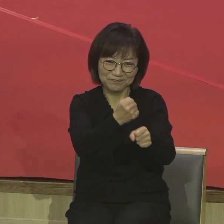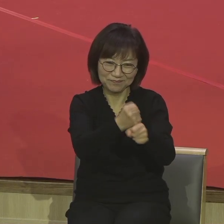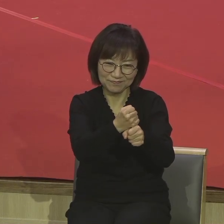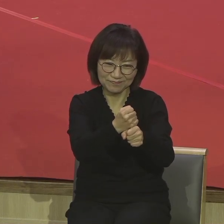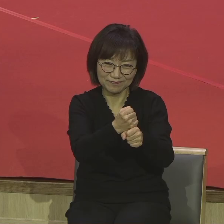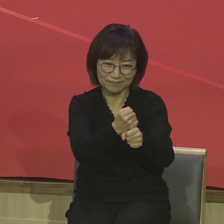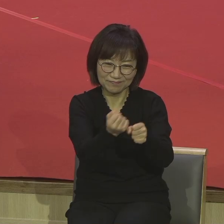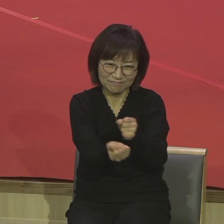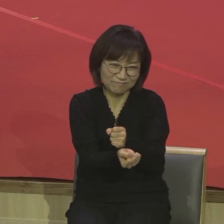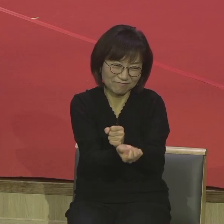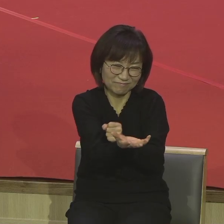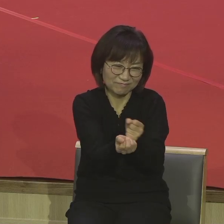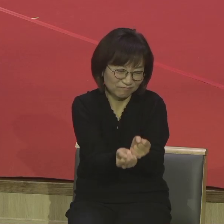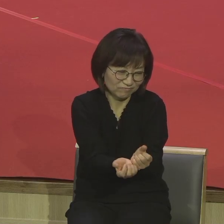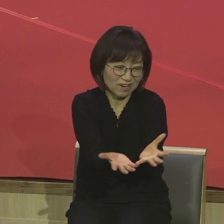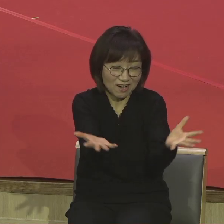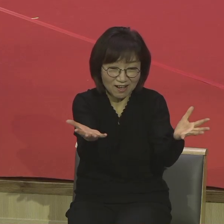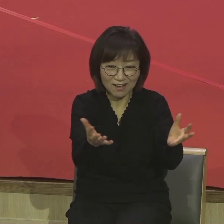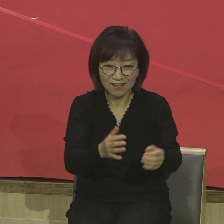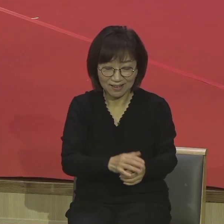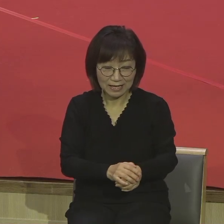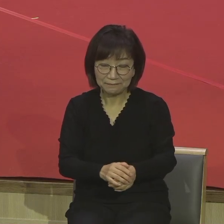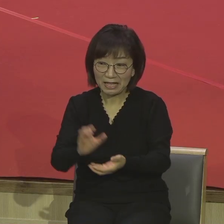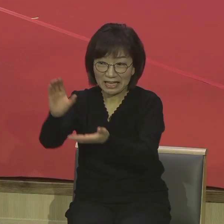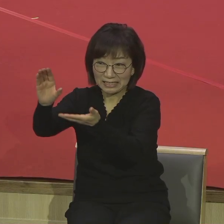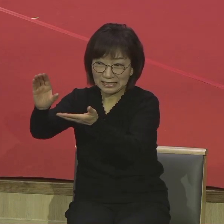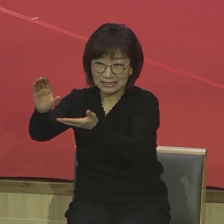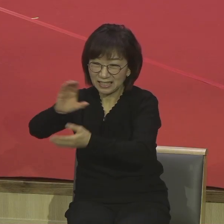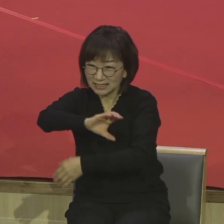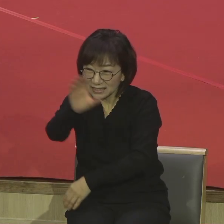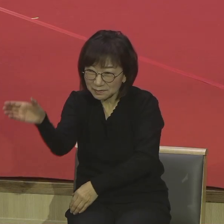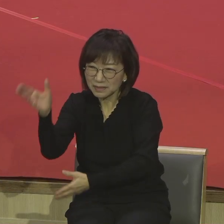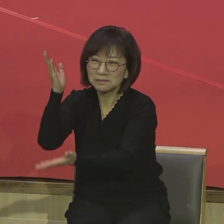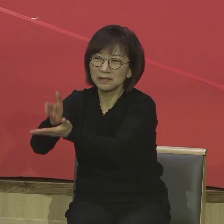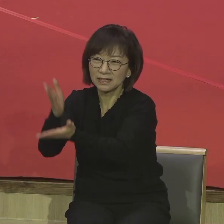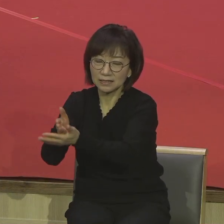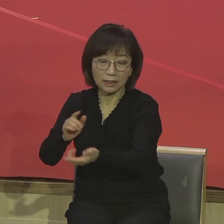확산이 되었습니다. 크리스마스 대신 지키는 거예요.